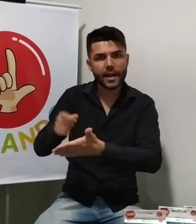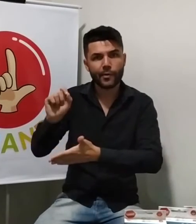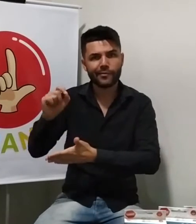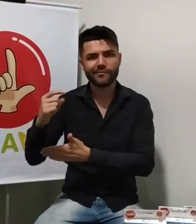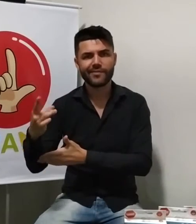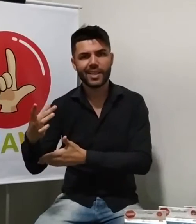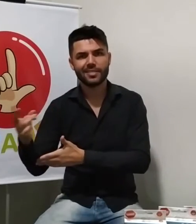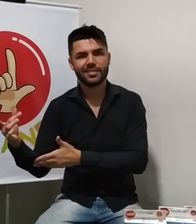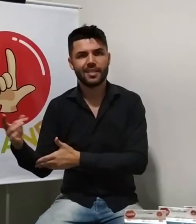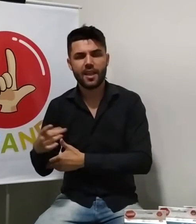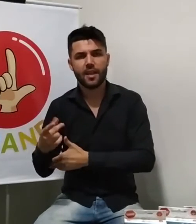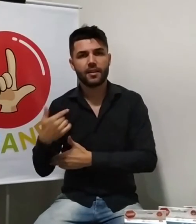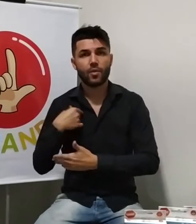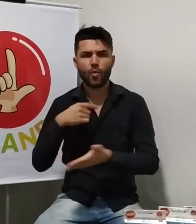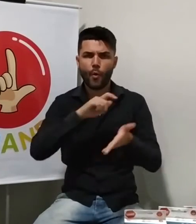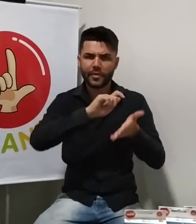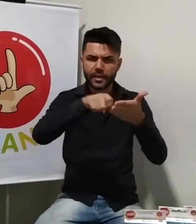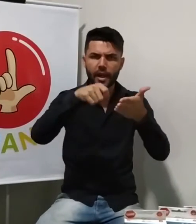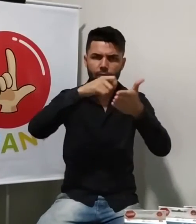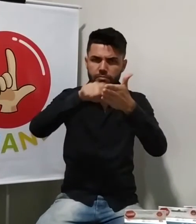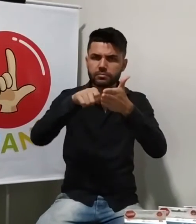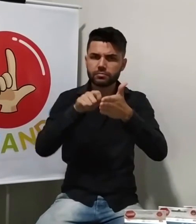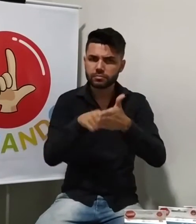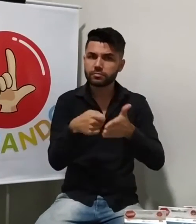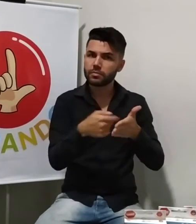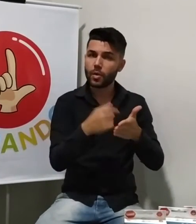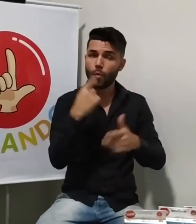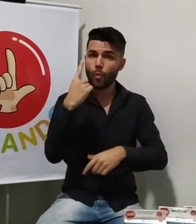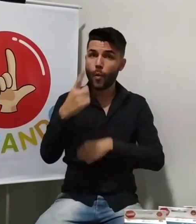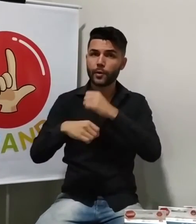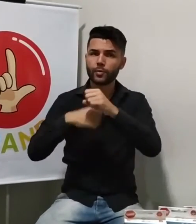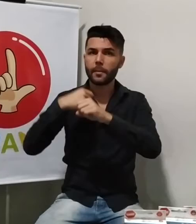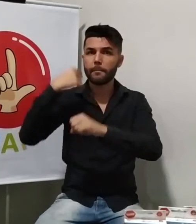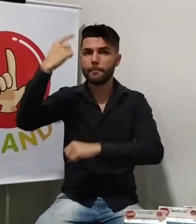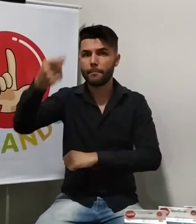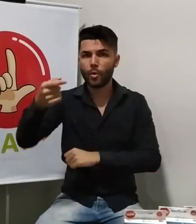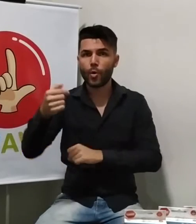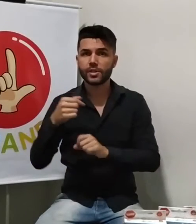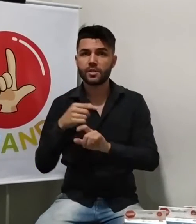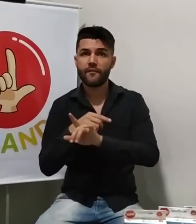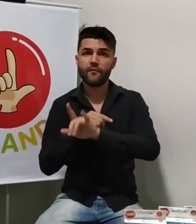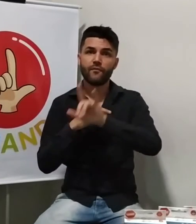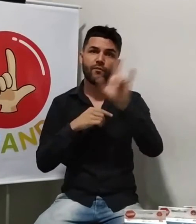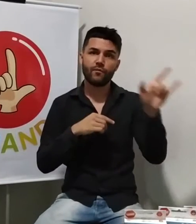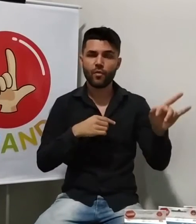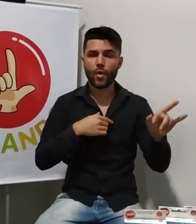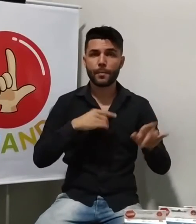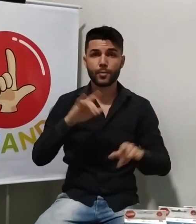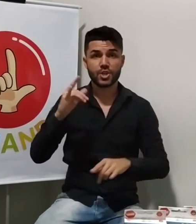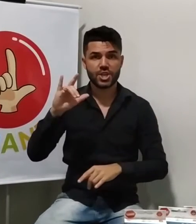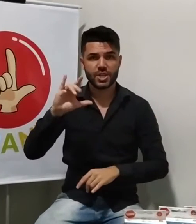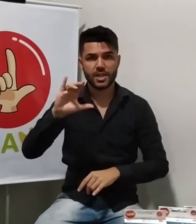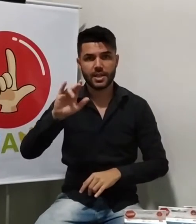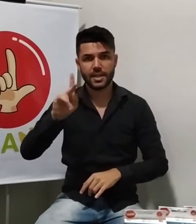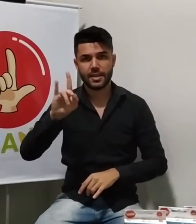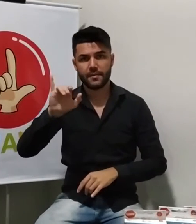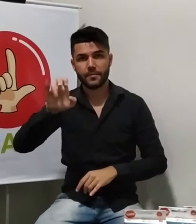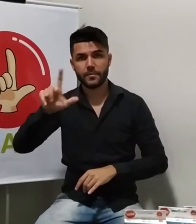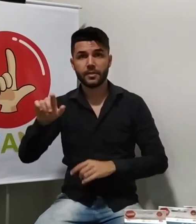E Argentina. Me fala um pouco de quantos jogos, quantos usuários, faturamento. Dá uma ideia de dimensão do quão longe foi essa operação.